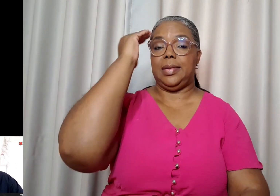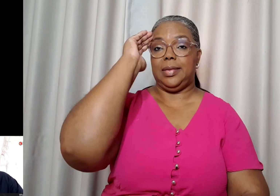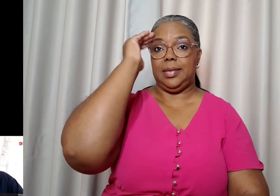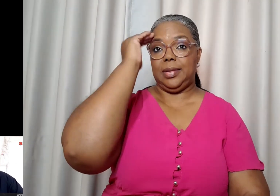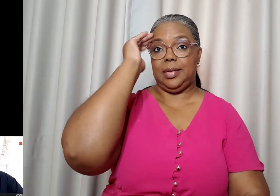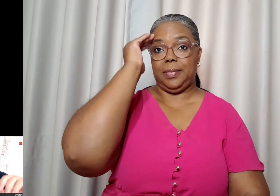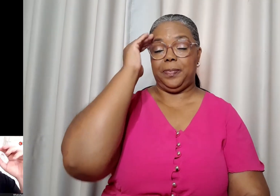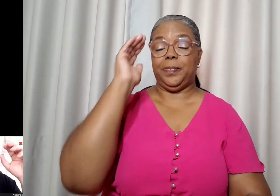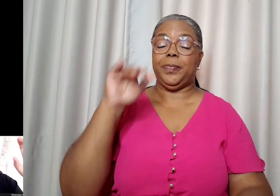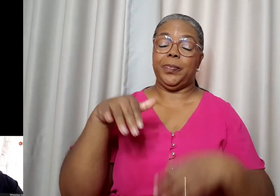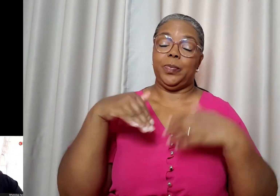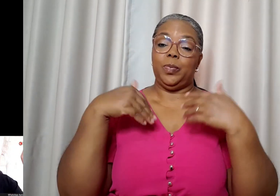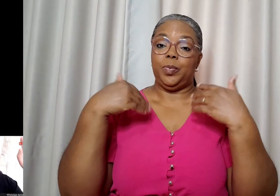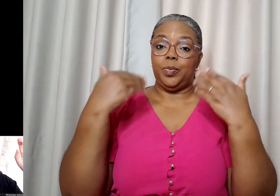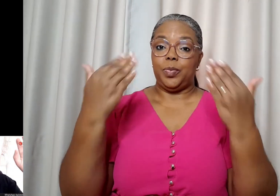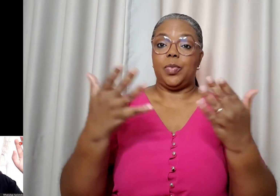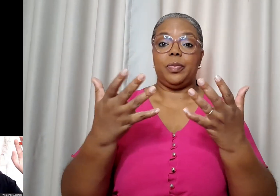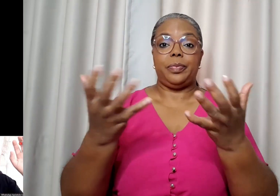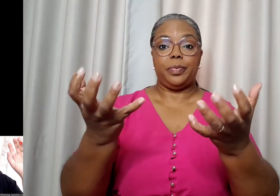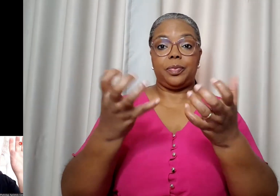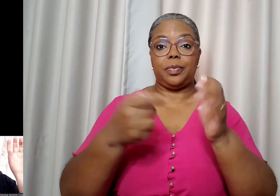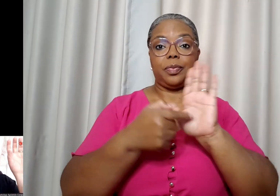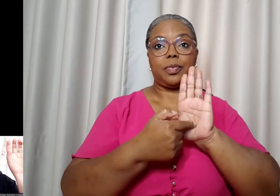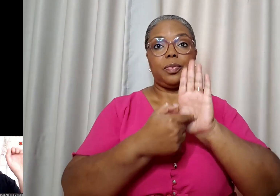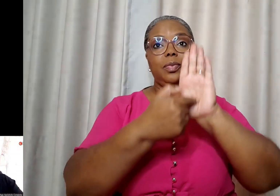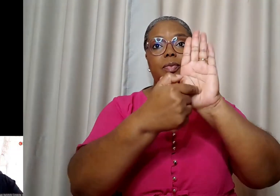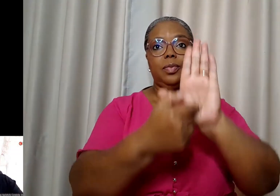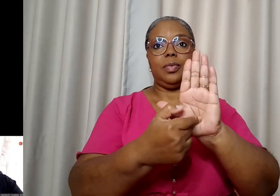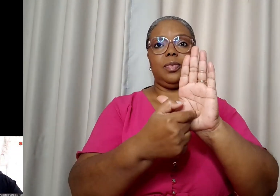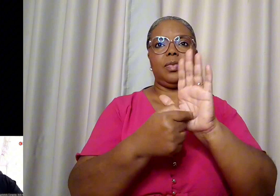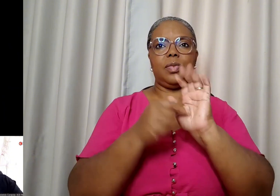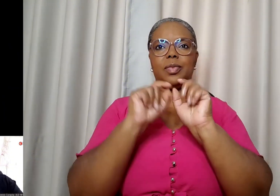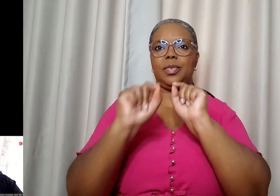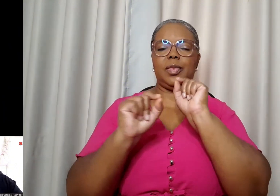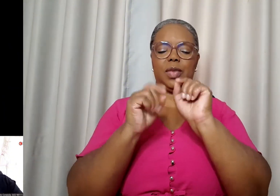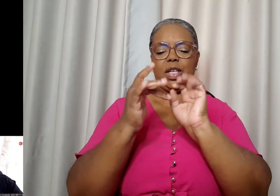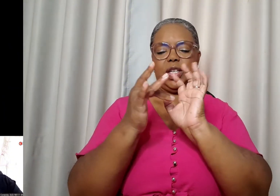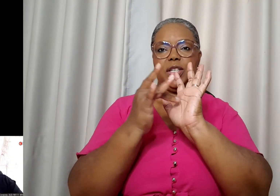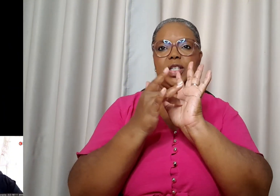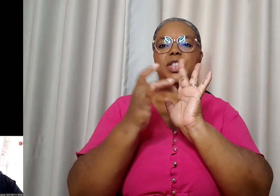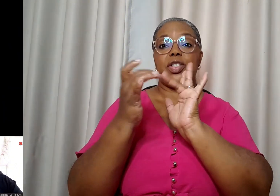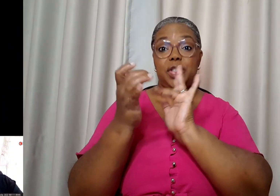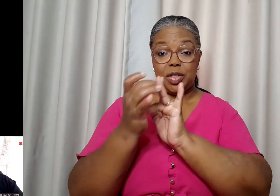Então, eu quero te mostrar assim, Jesus, ele nasceu no mercado.